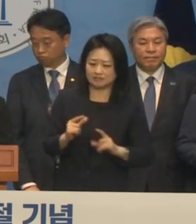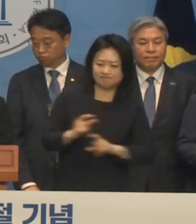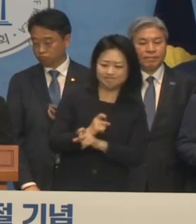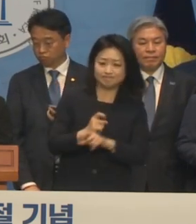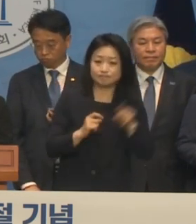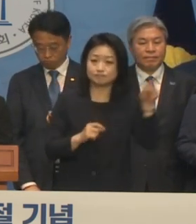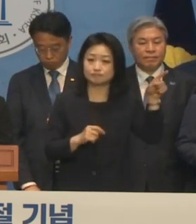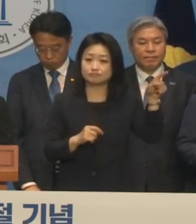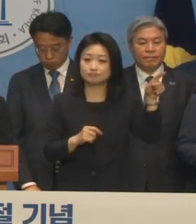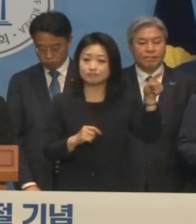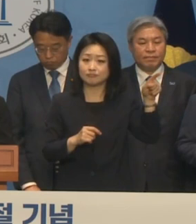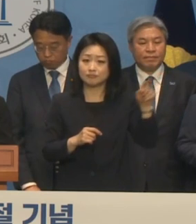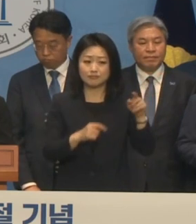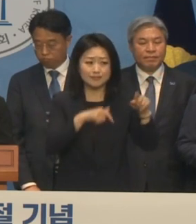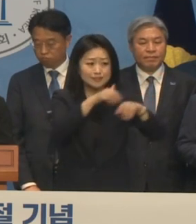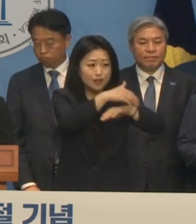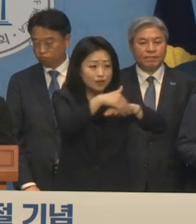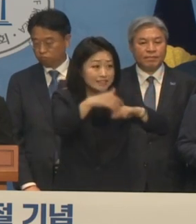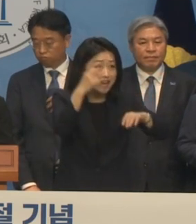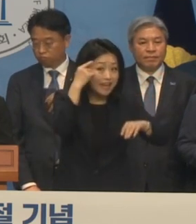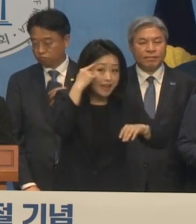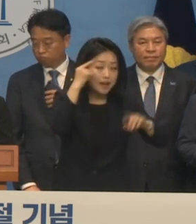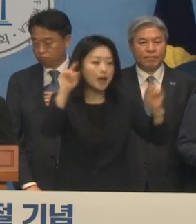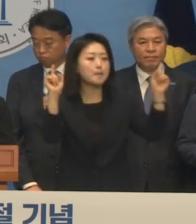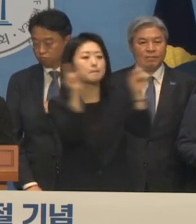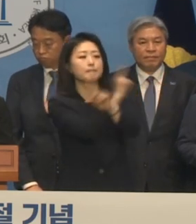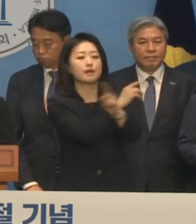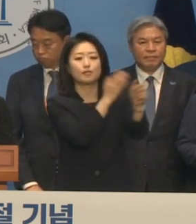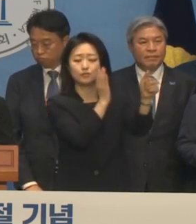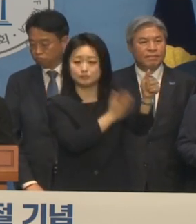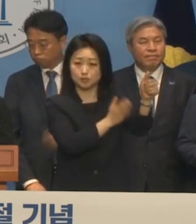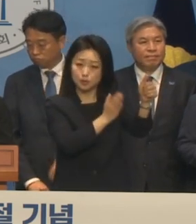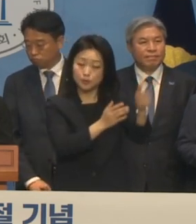적대시하는 노동 정책 기조를 바꿔야 합니다.